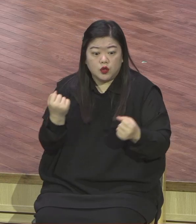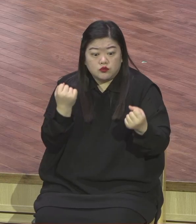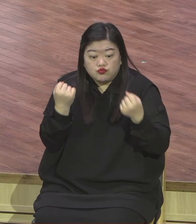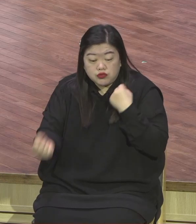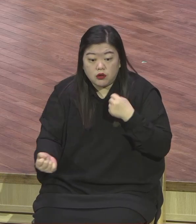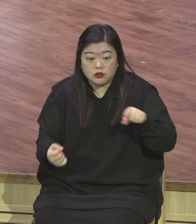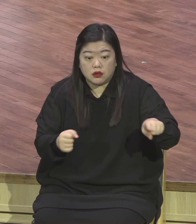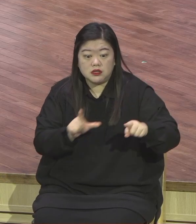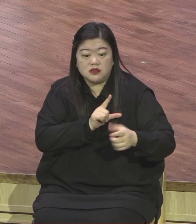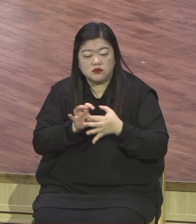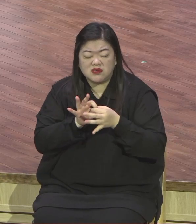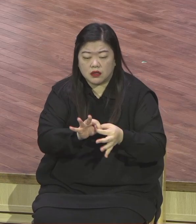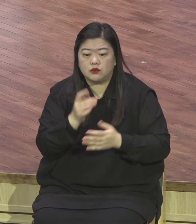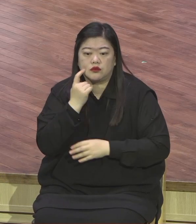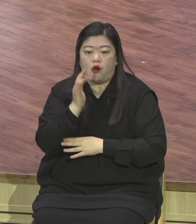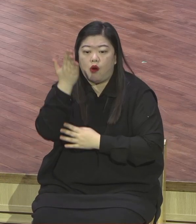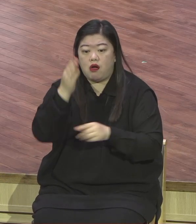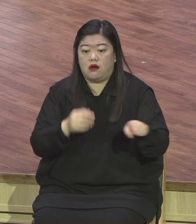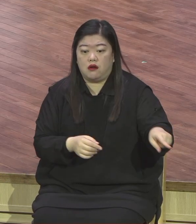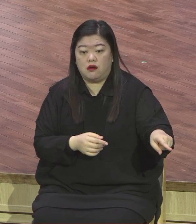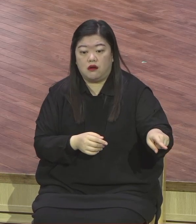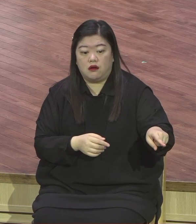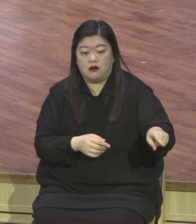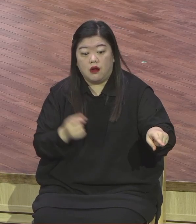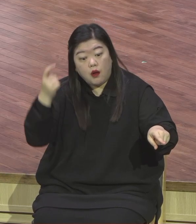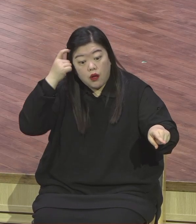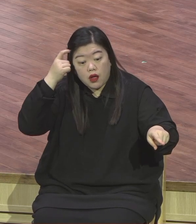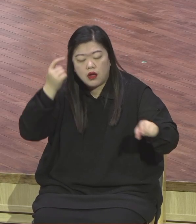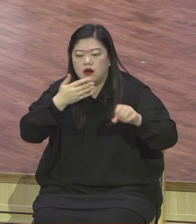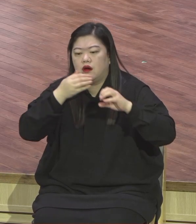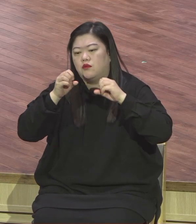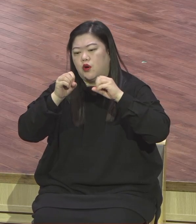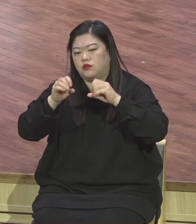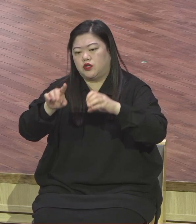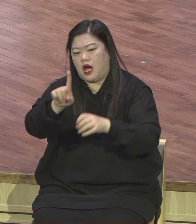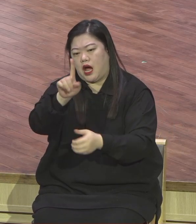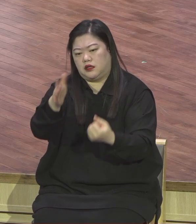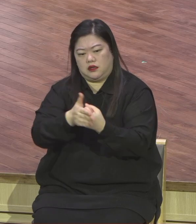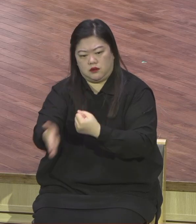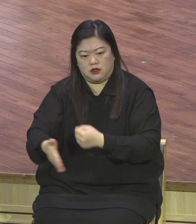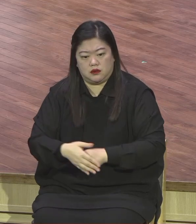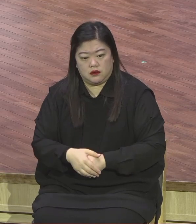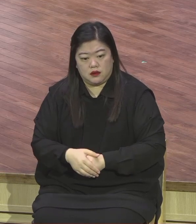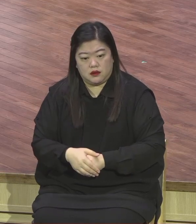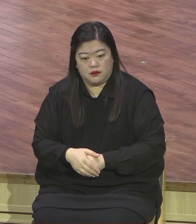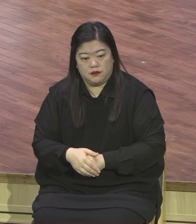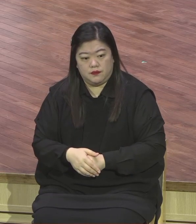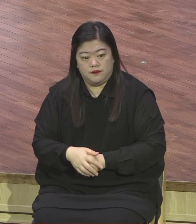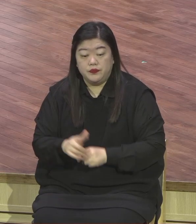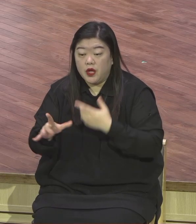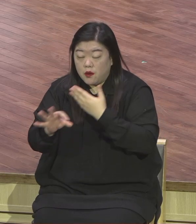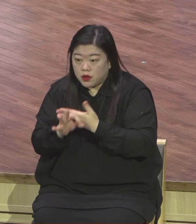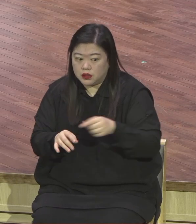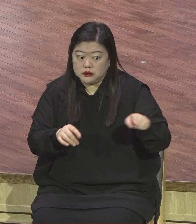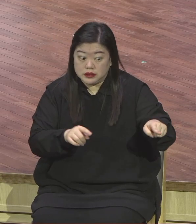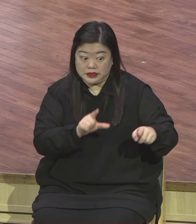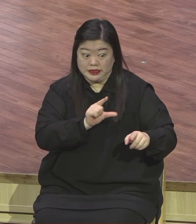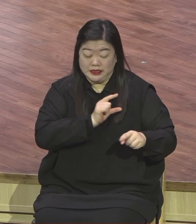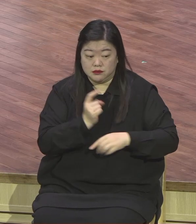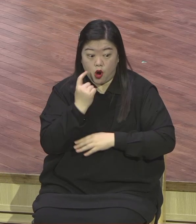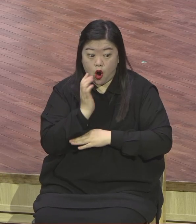영원토록, 영원토록 하나님이 이 모델로 다 보여주면서 너희들도 이렇게 하면 이들이 받은 상금을 받을 것이다.